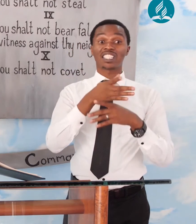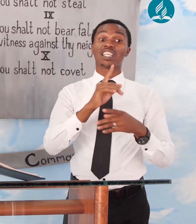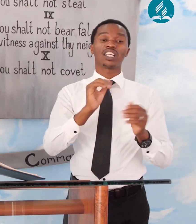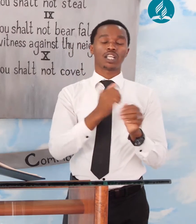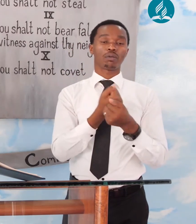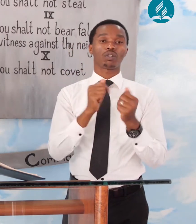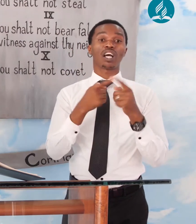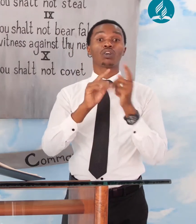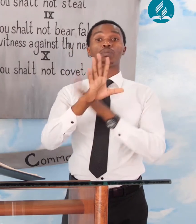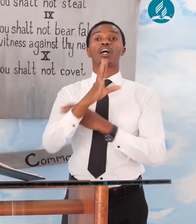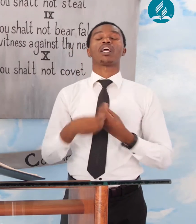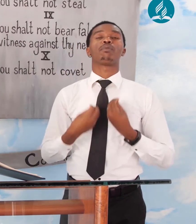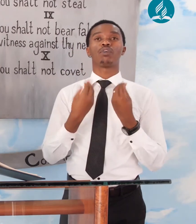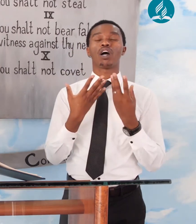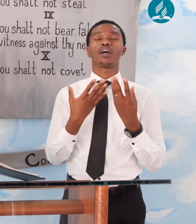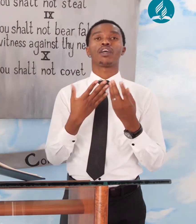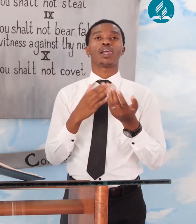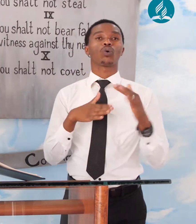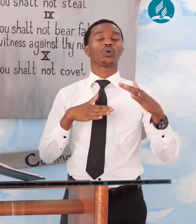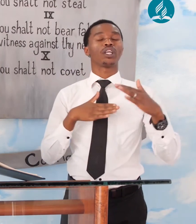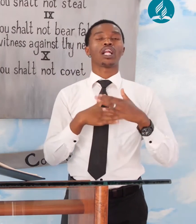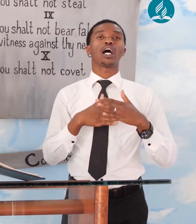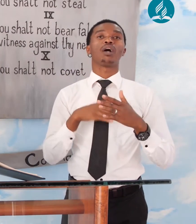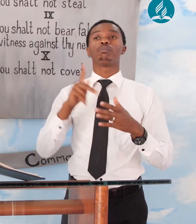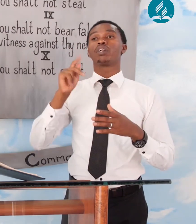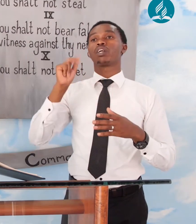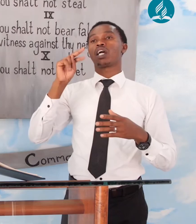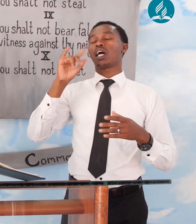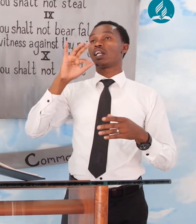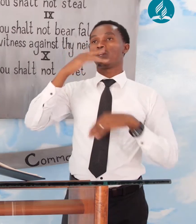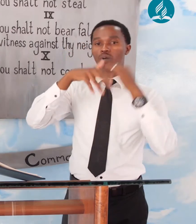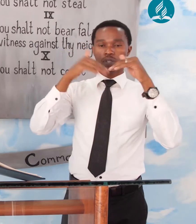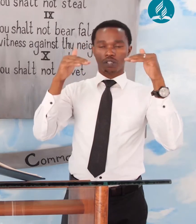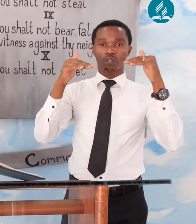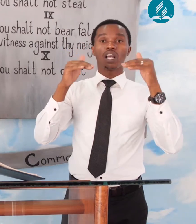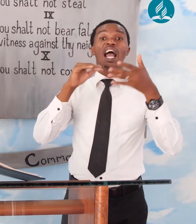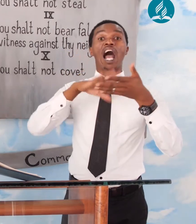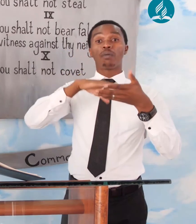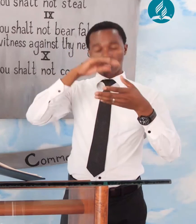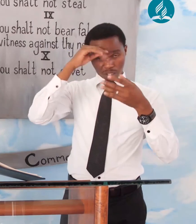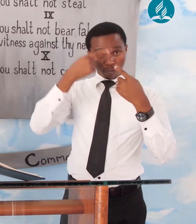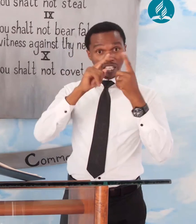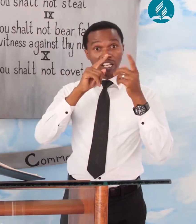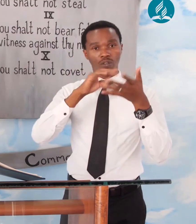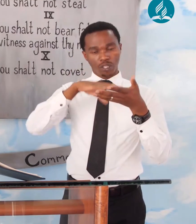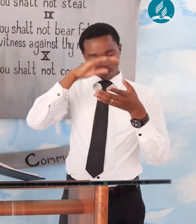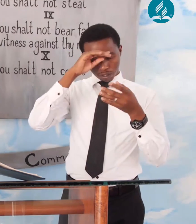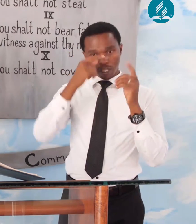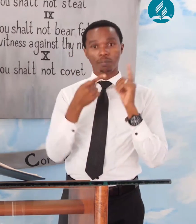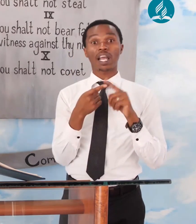mu ijuru isomo dushobora gukuramo ahangaha nuko ubwa mbere akibisaba akumva